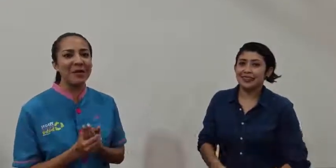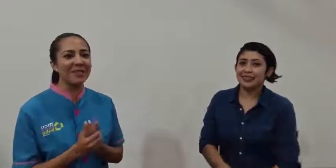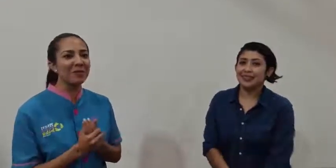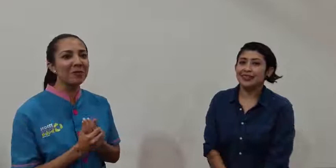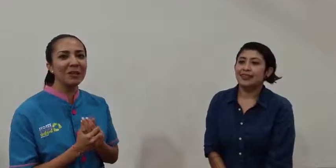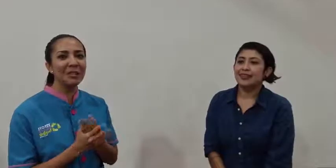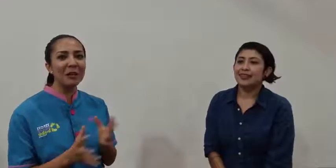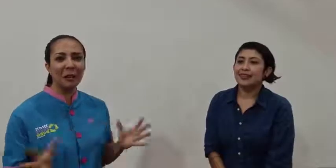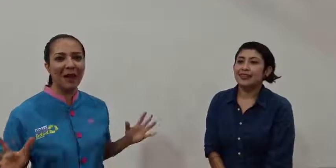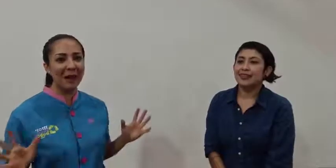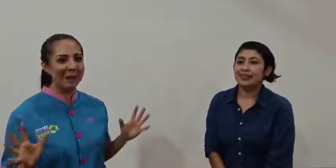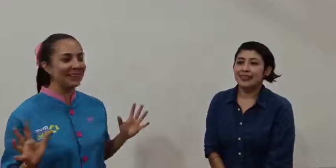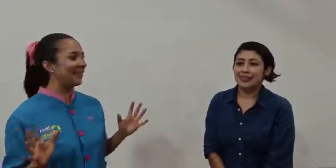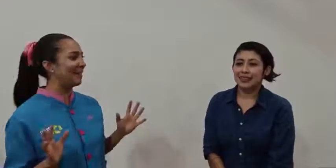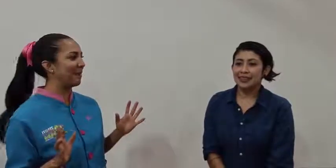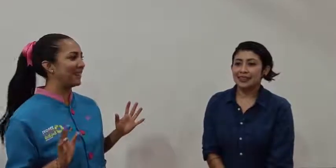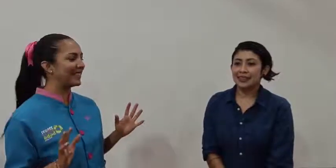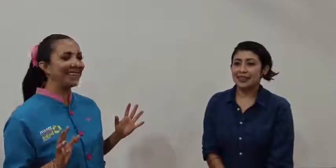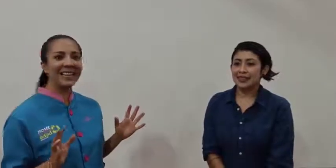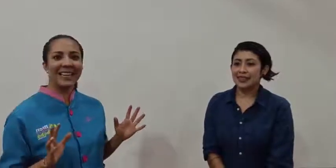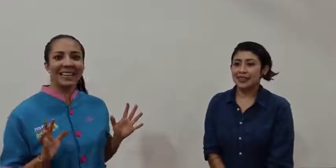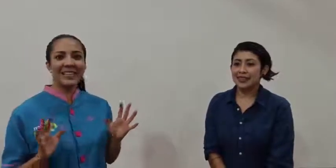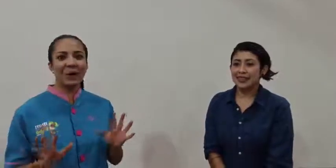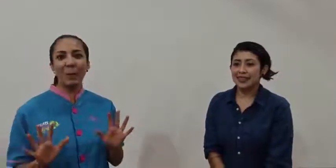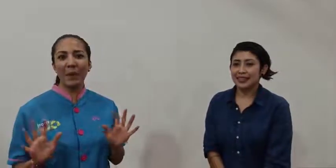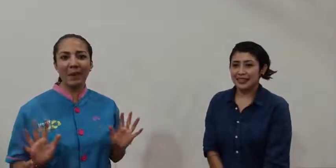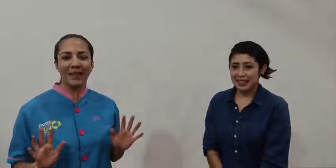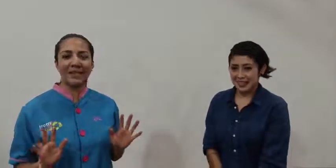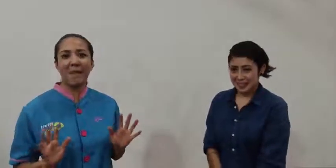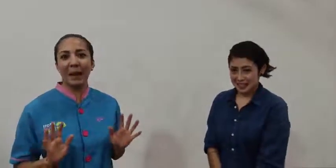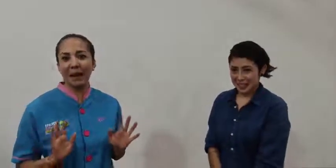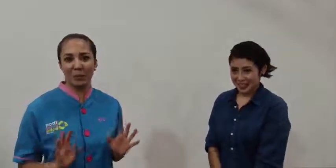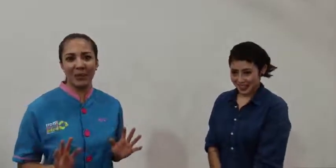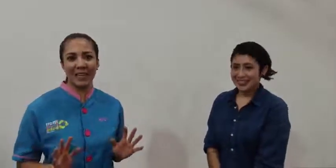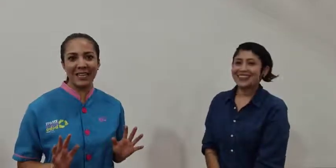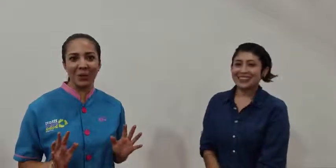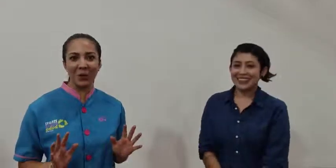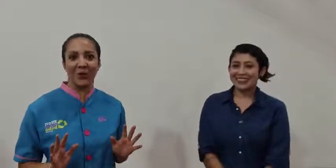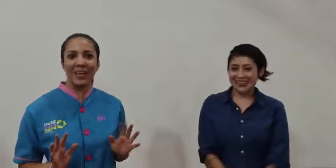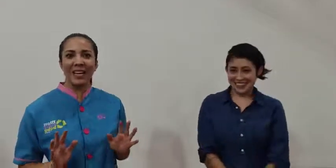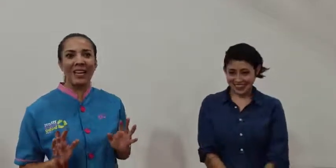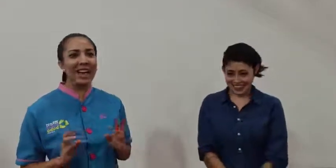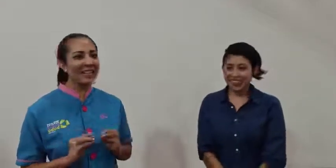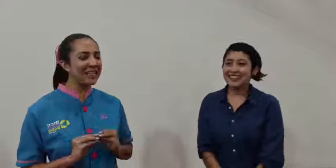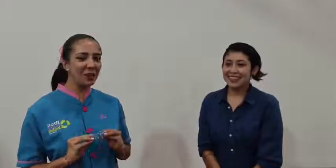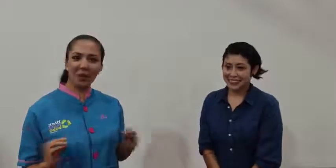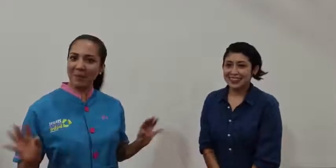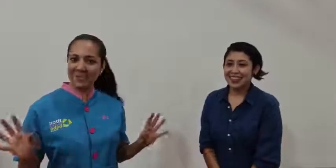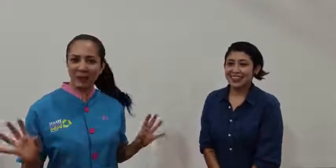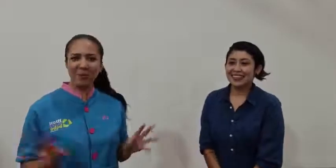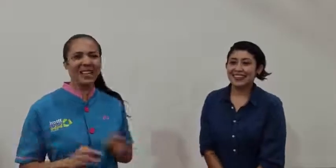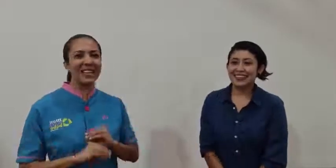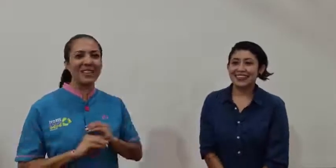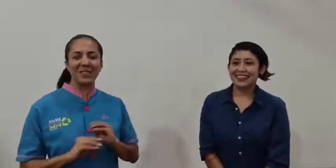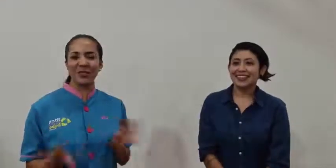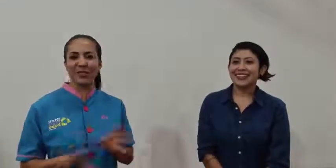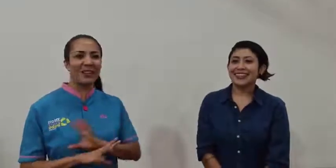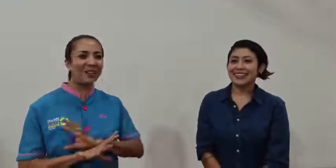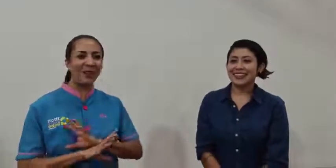papis unas 5 palabras, si te parece. 5 palabras para los pequeñitos. Las 5 que más te gusten, las chistosas, lo